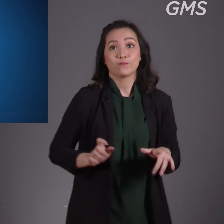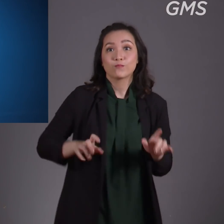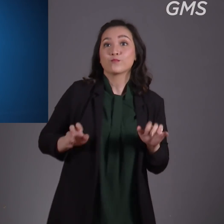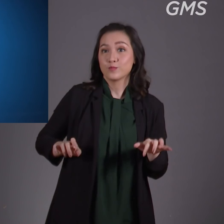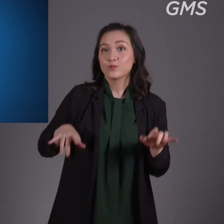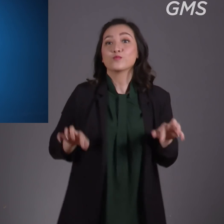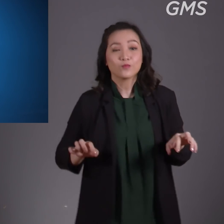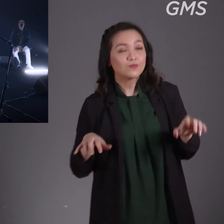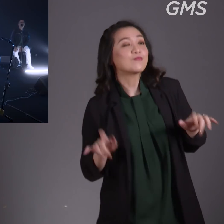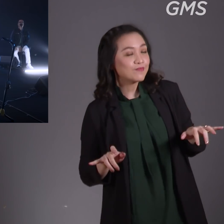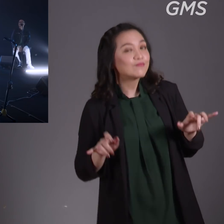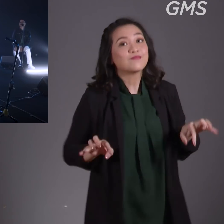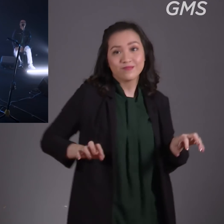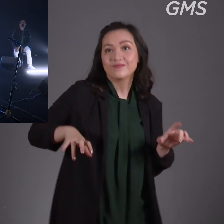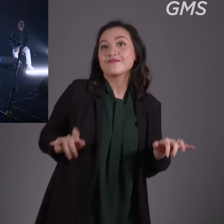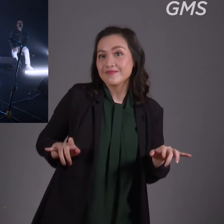Woo.